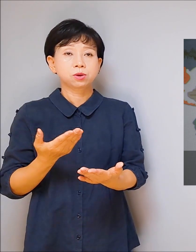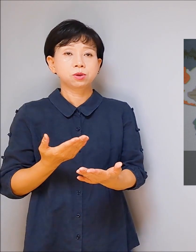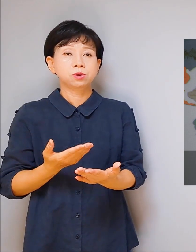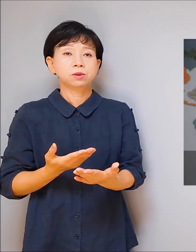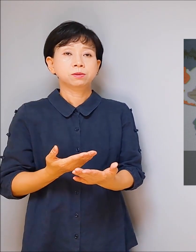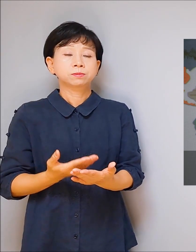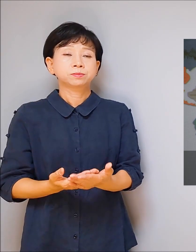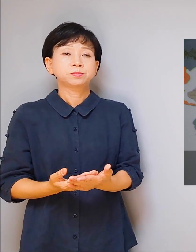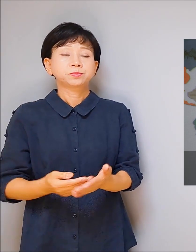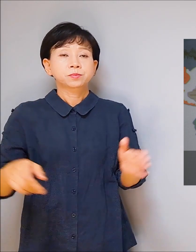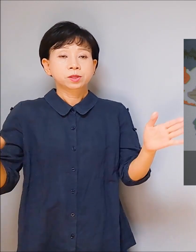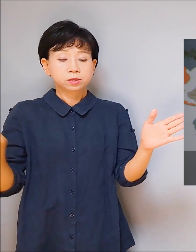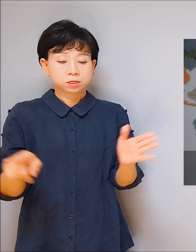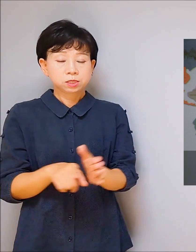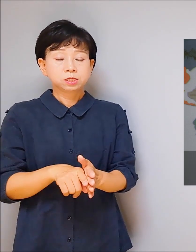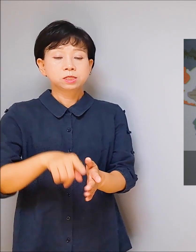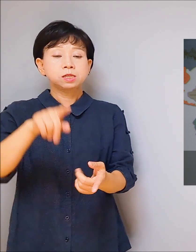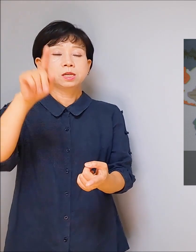하소서.